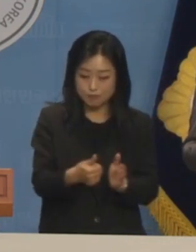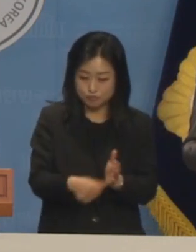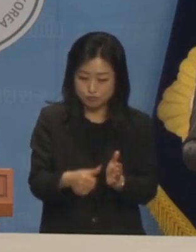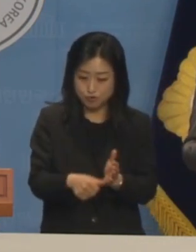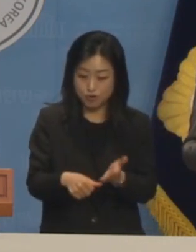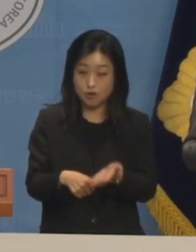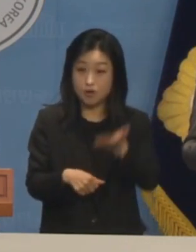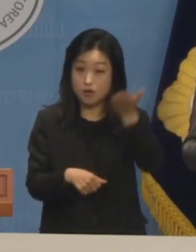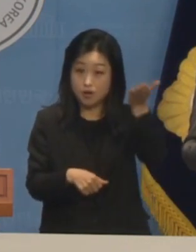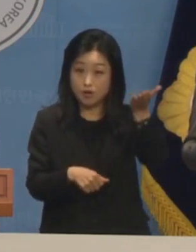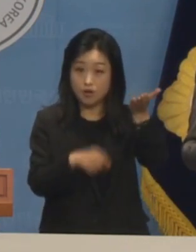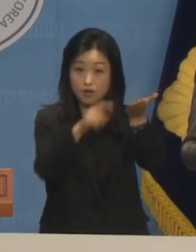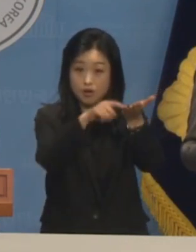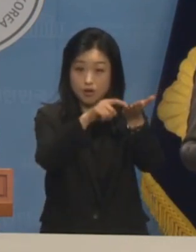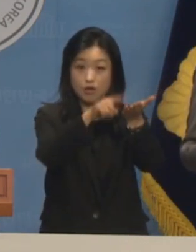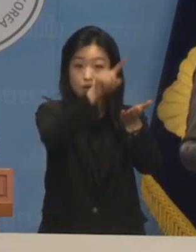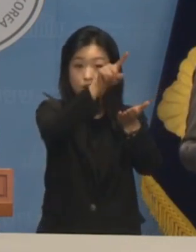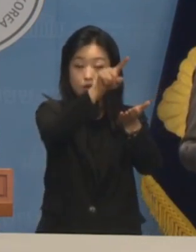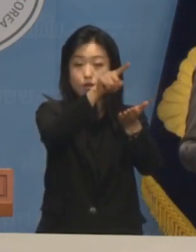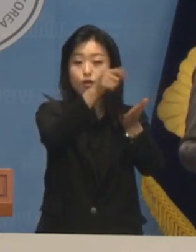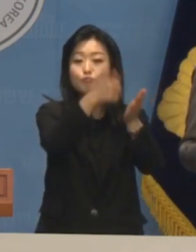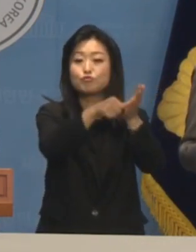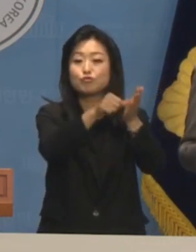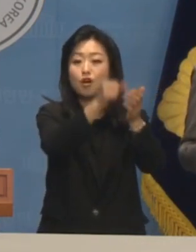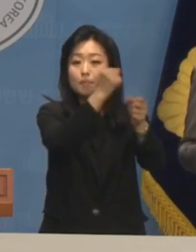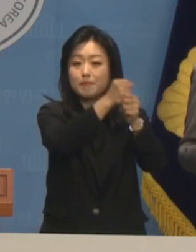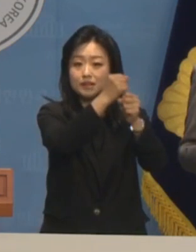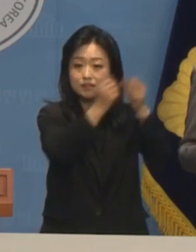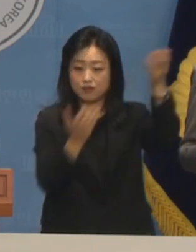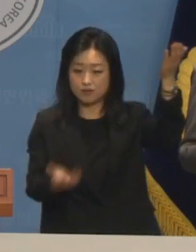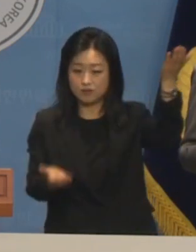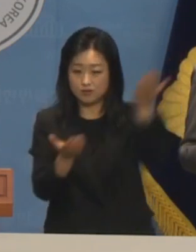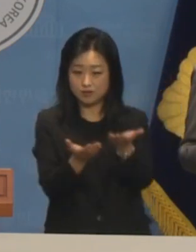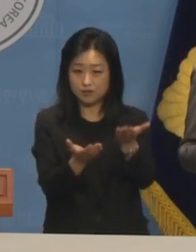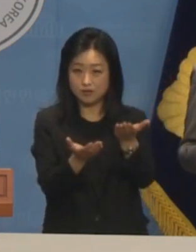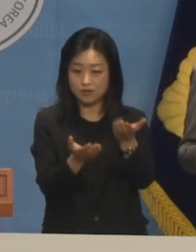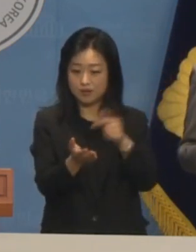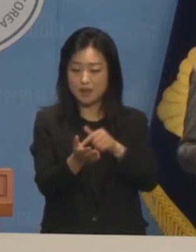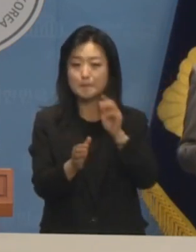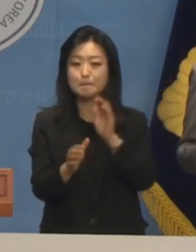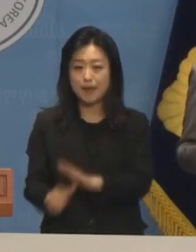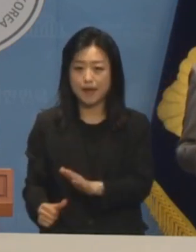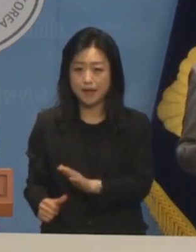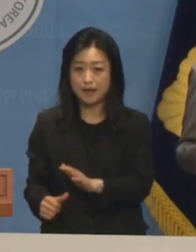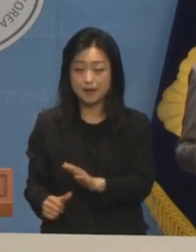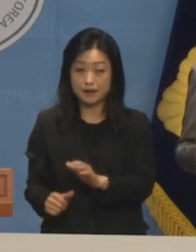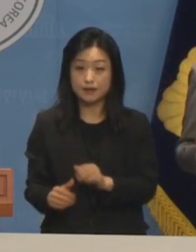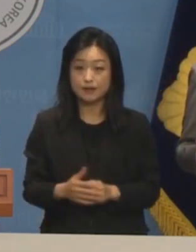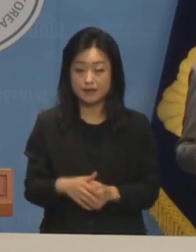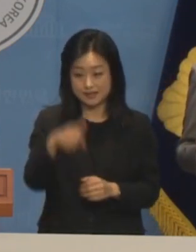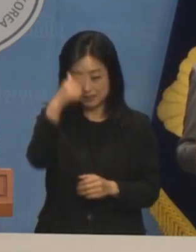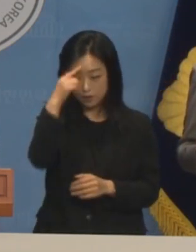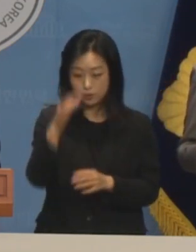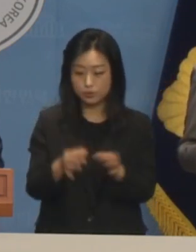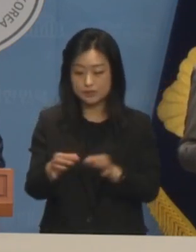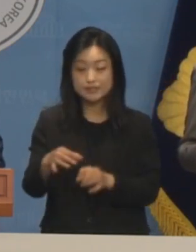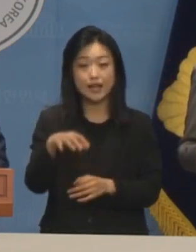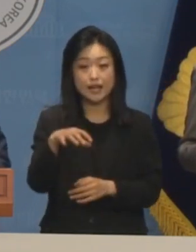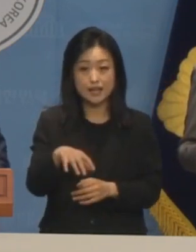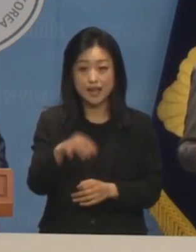물건을 동시에 제공하여 공정한 경쟁을 방해하고 있습니다. 기존 전통시장에 적용되고